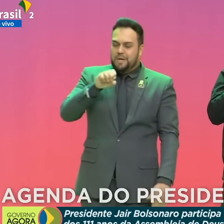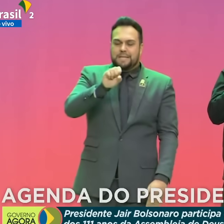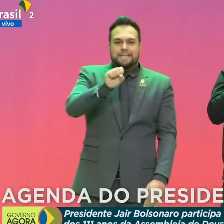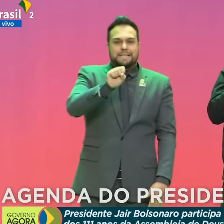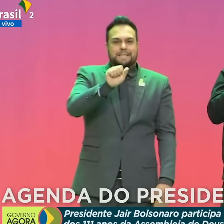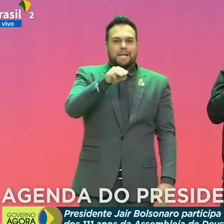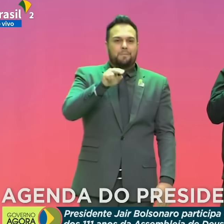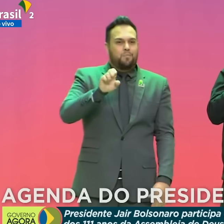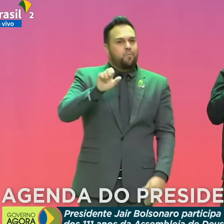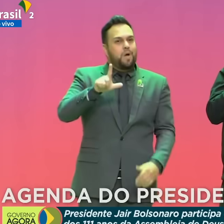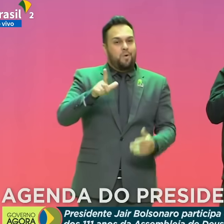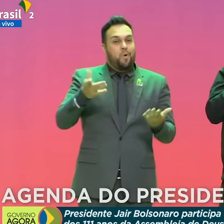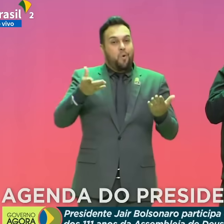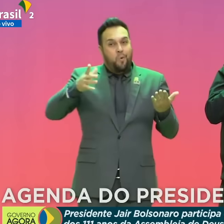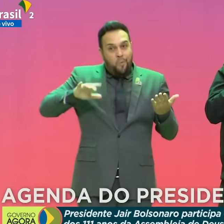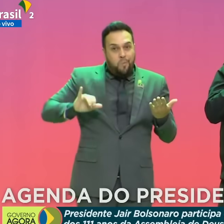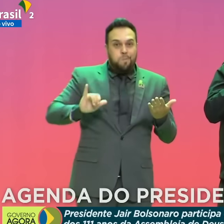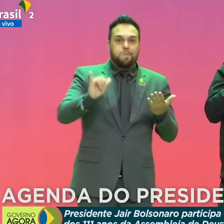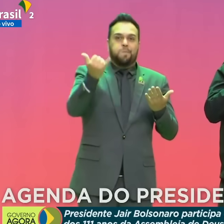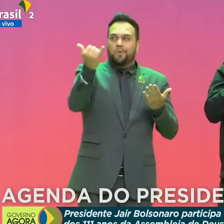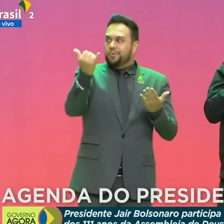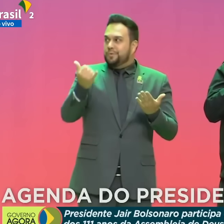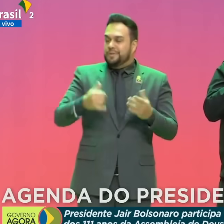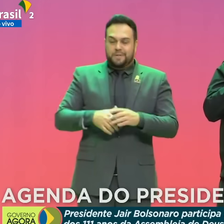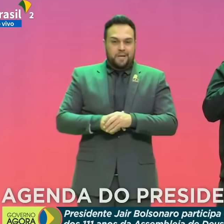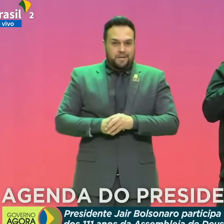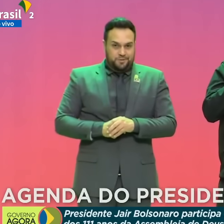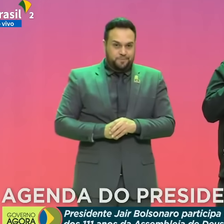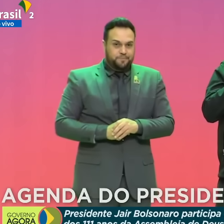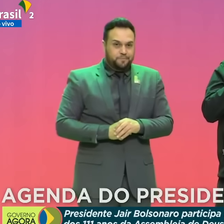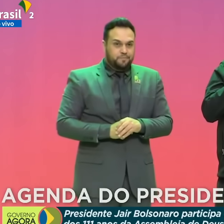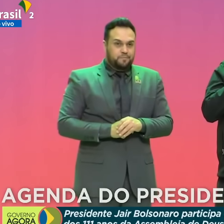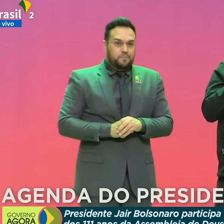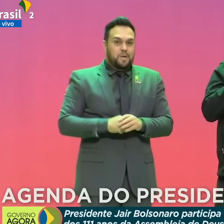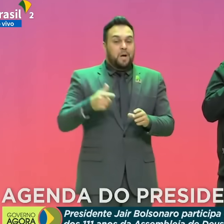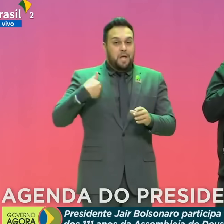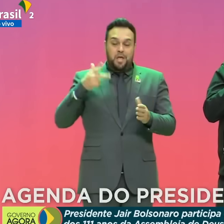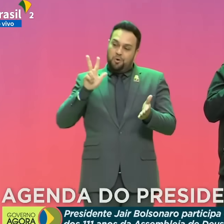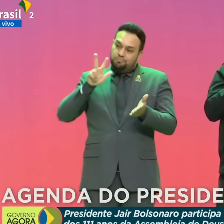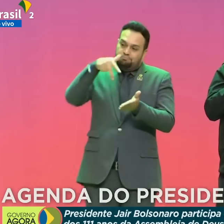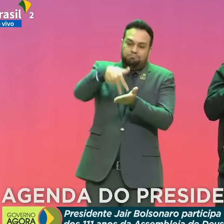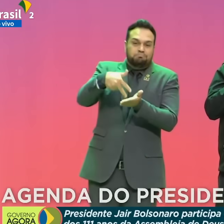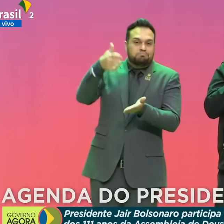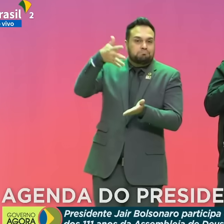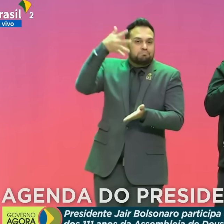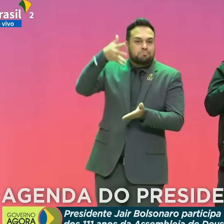essa oportunidade para se dirigir ao povo de Deus.